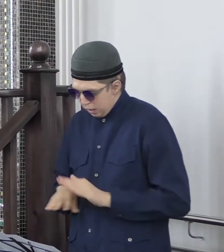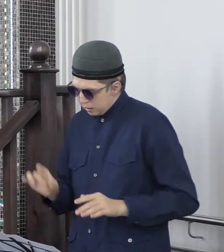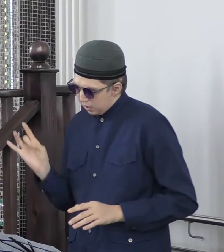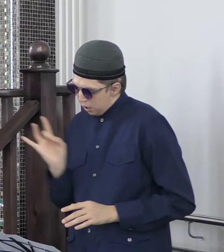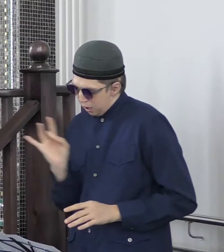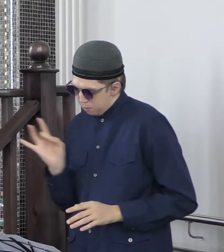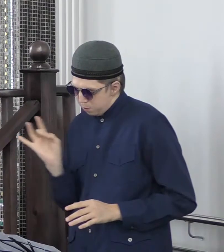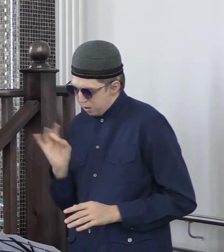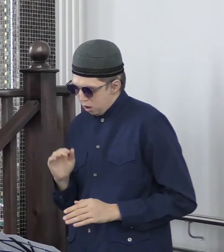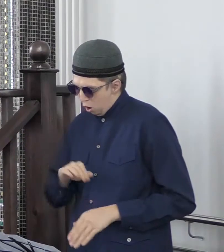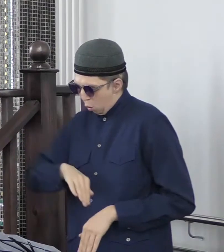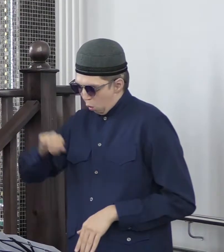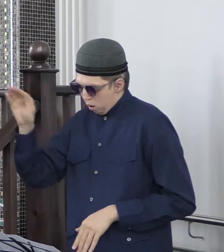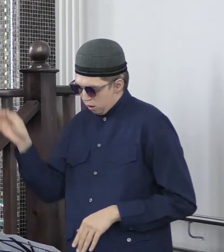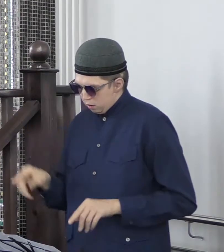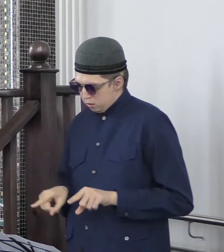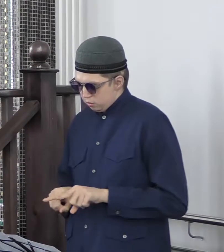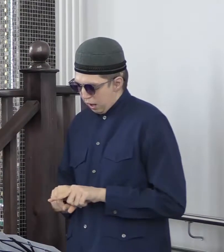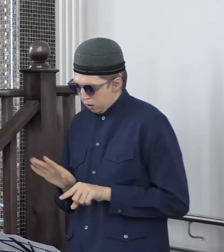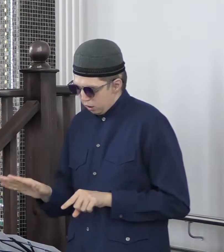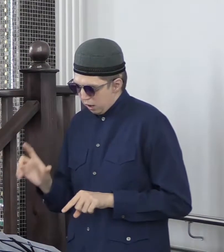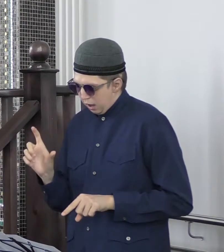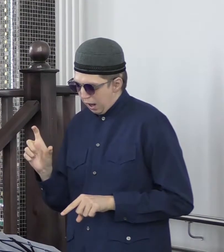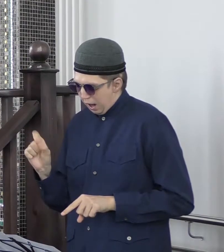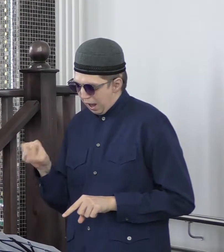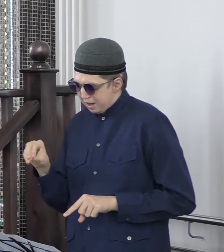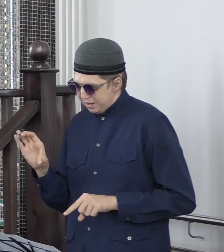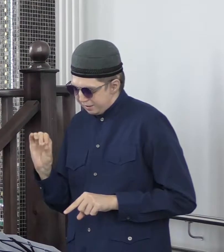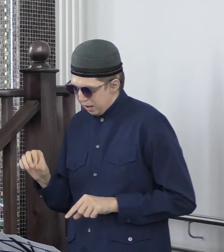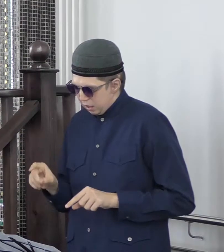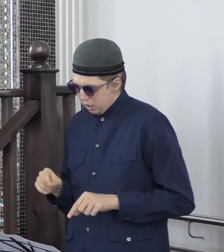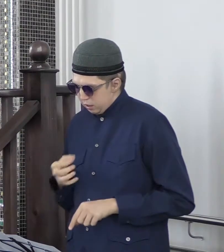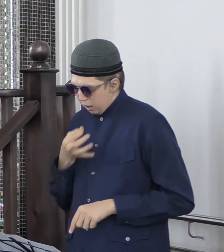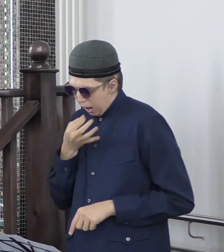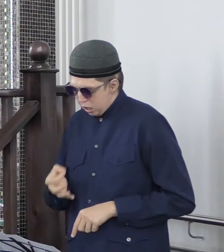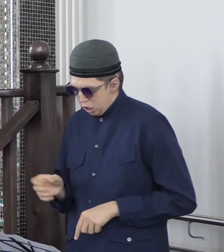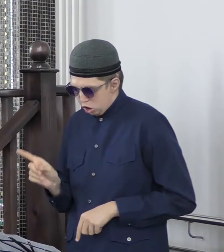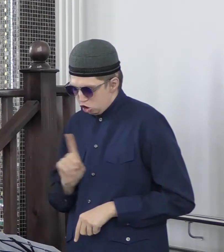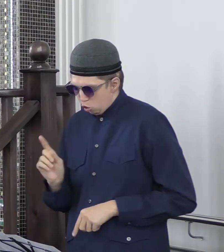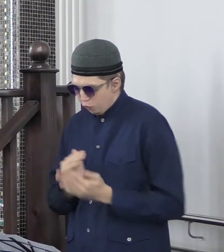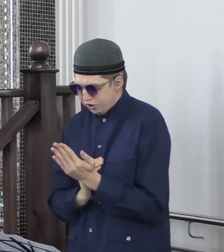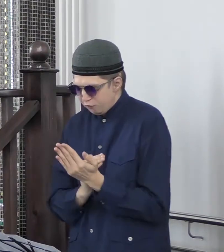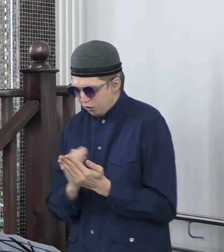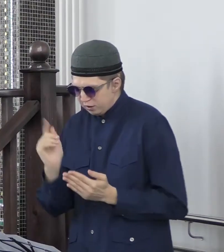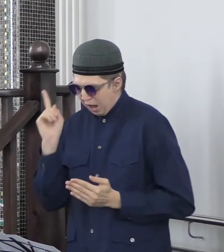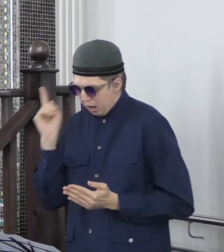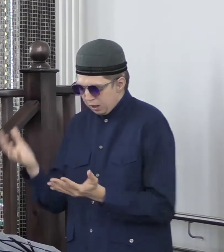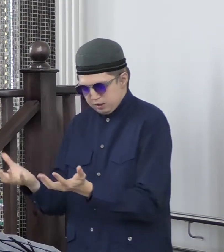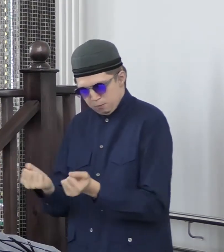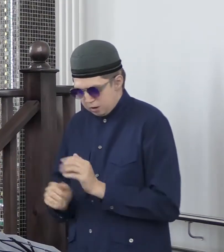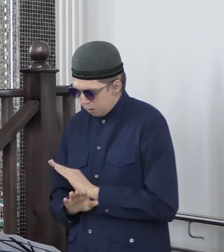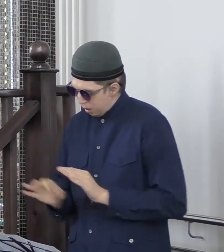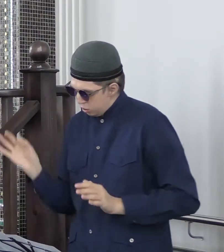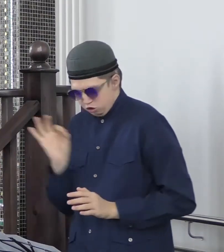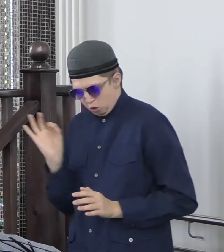الْخَيْرِ وَيَأْمُرُونَ بِالْمَعْرُوفِ Hayır. Allah Teala'dan korkun için, ilimli yerler için, cenabat